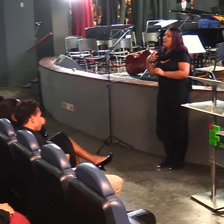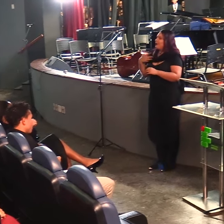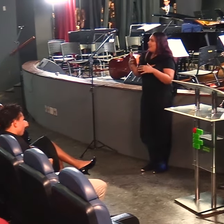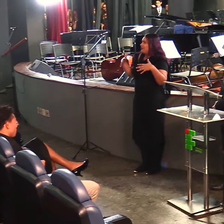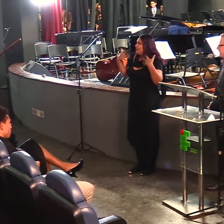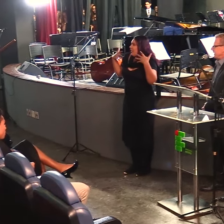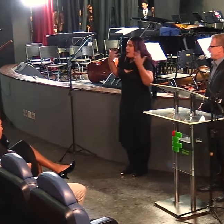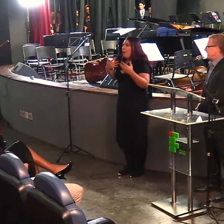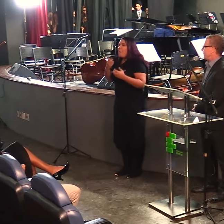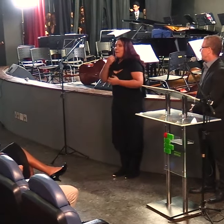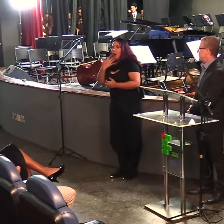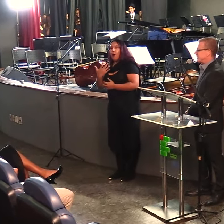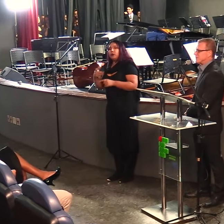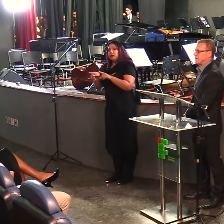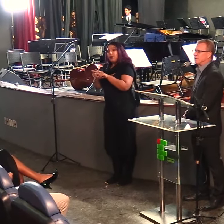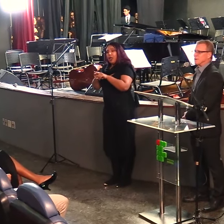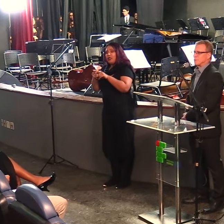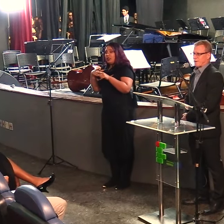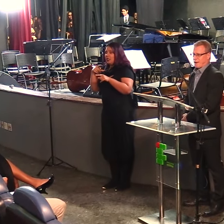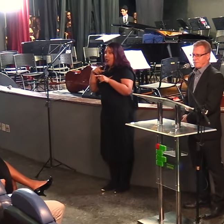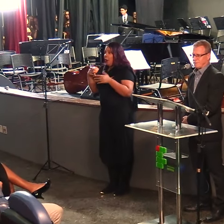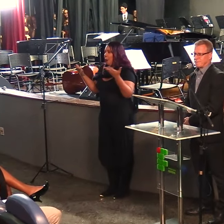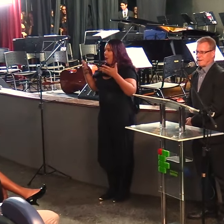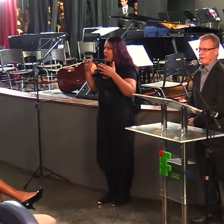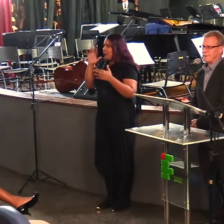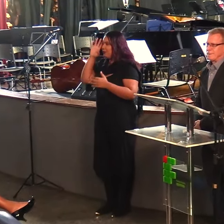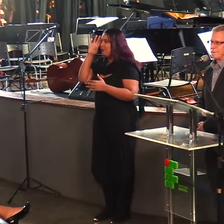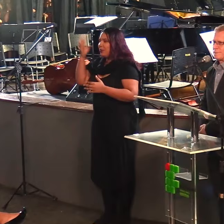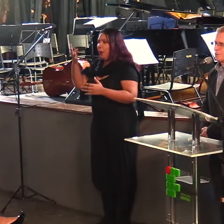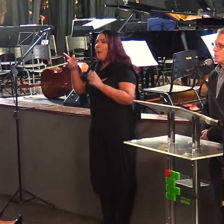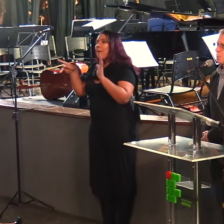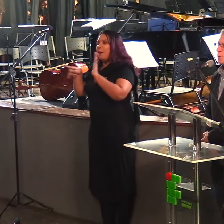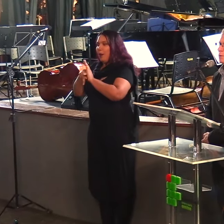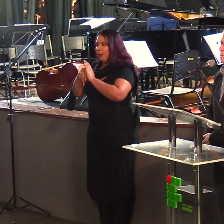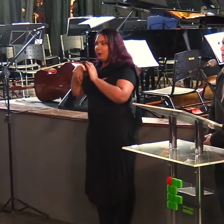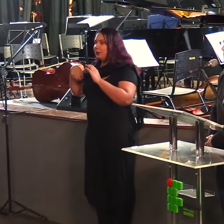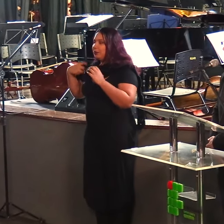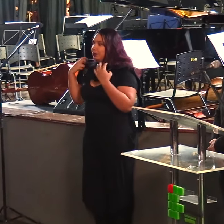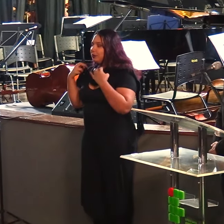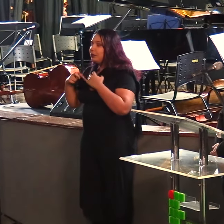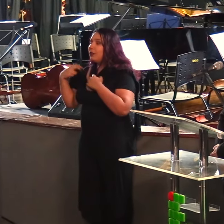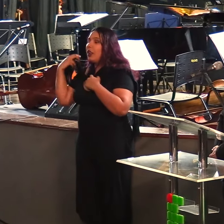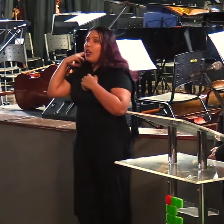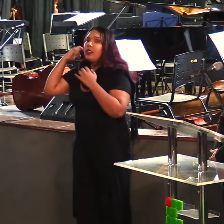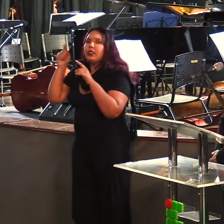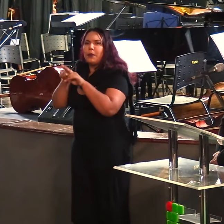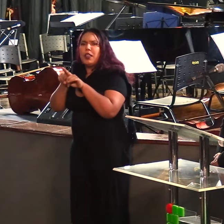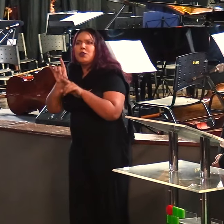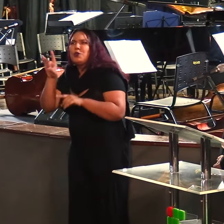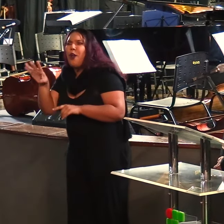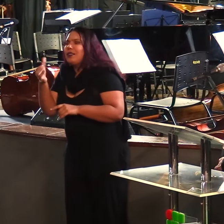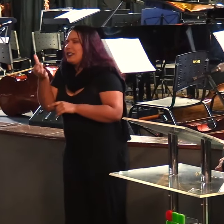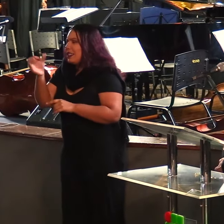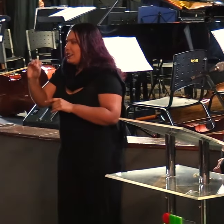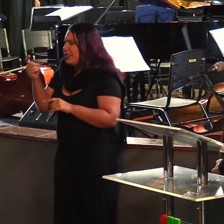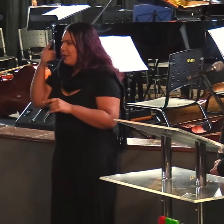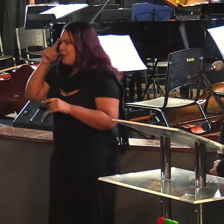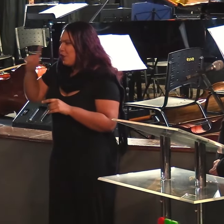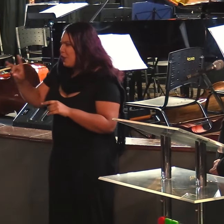empolgou muito e que hoje vocês verão o resultado, né, de tão pouco tempo de dedicação. Foram apenas 60